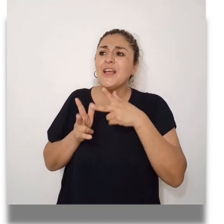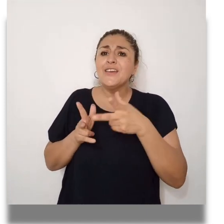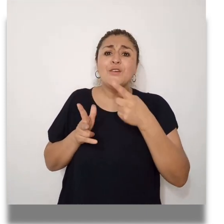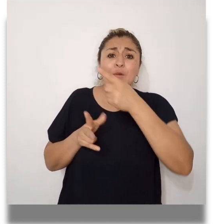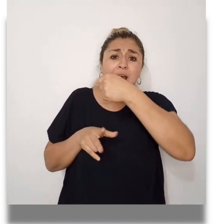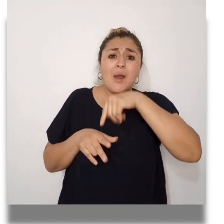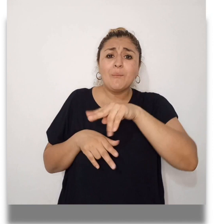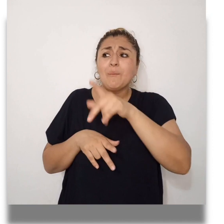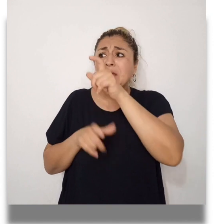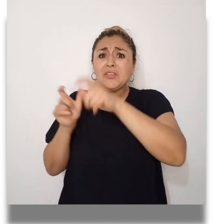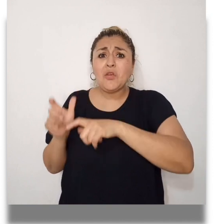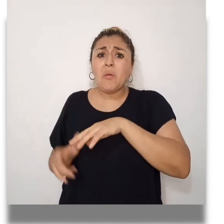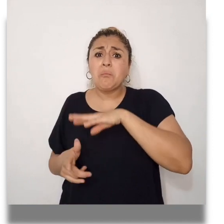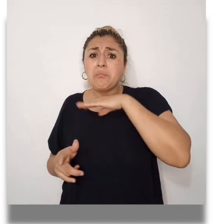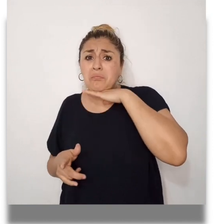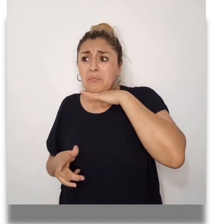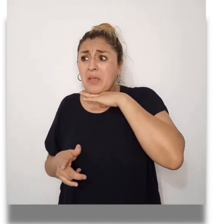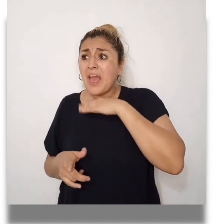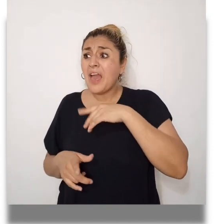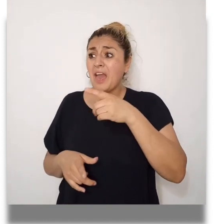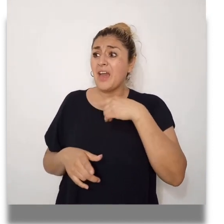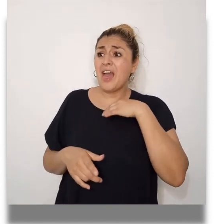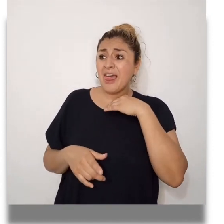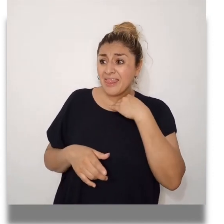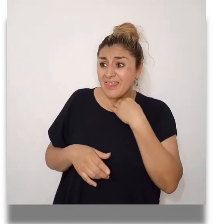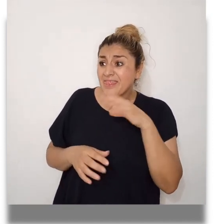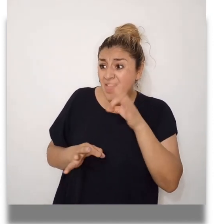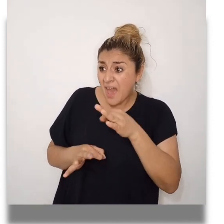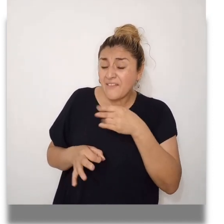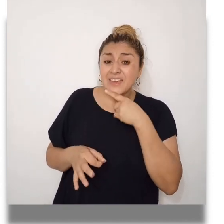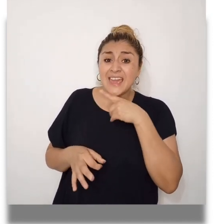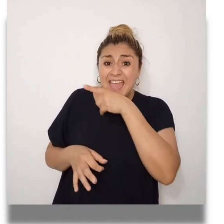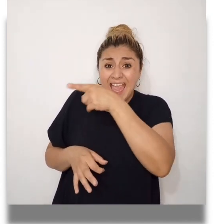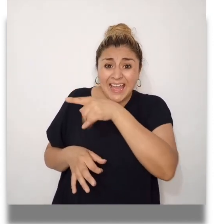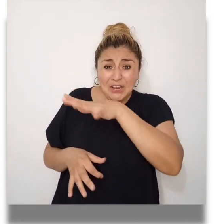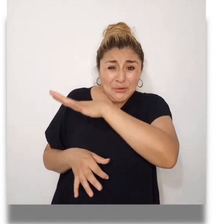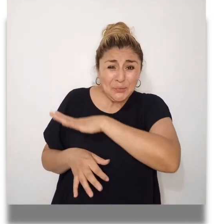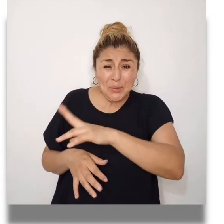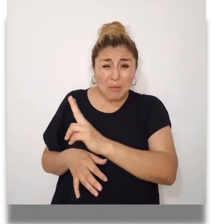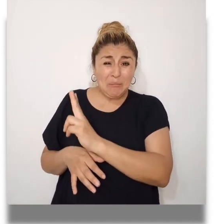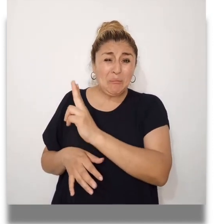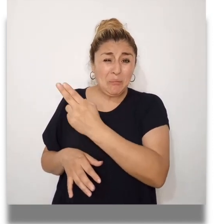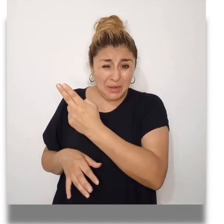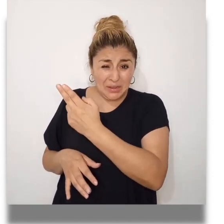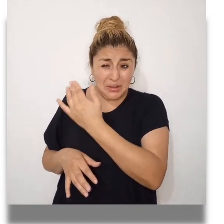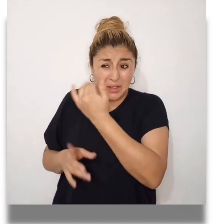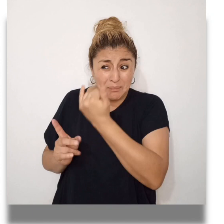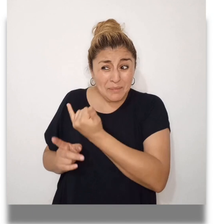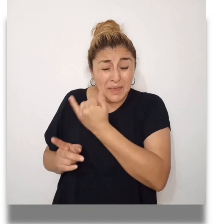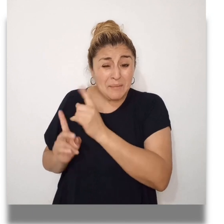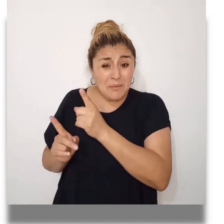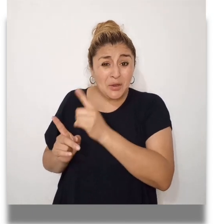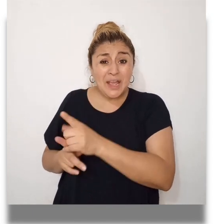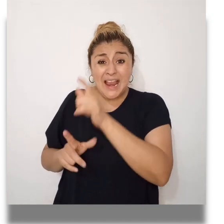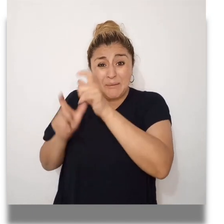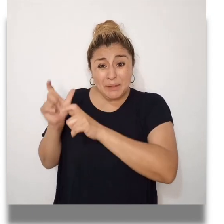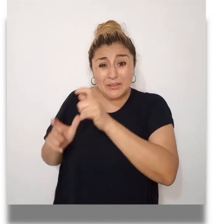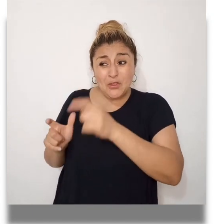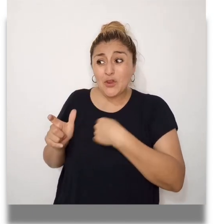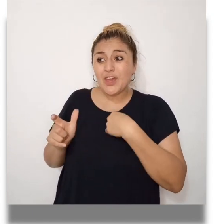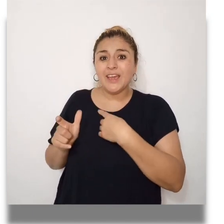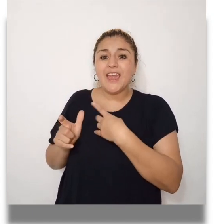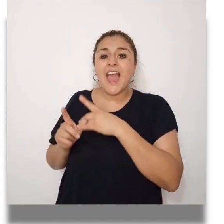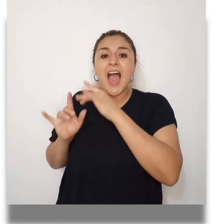du séjour des morts. Y que sus invitados están en el profundo del Seol. Où sont